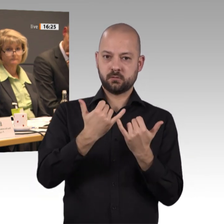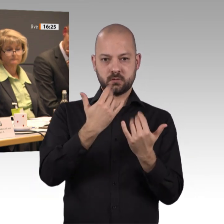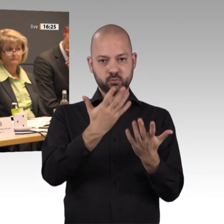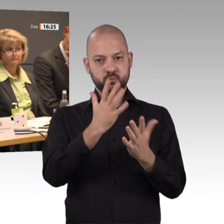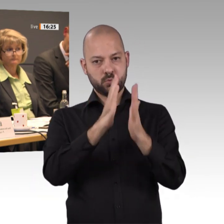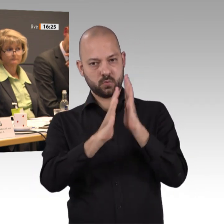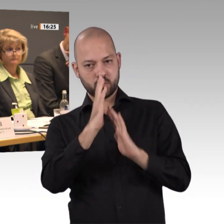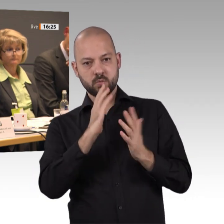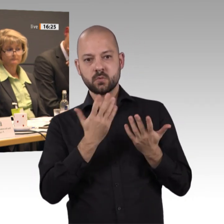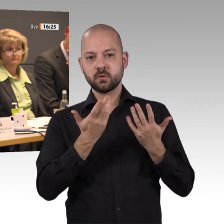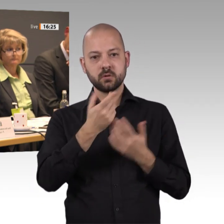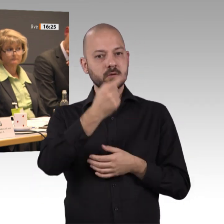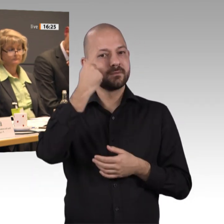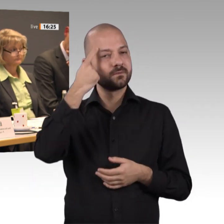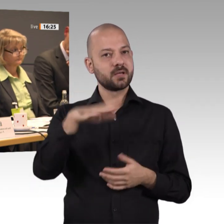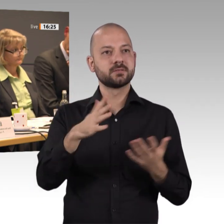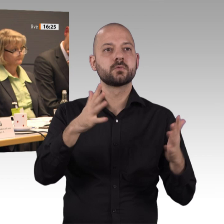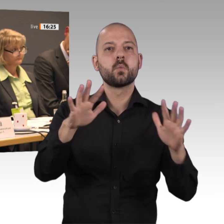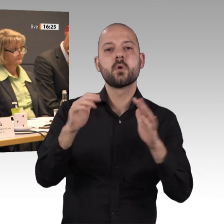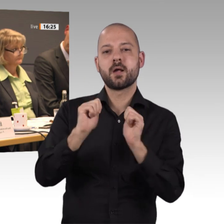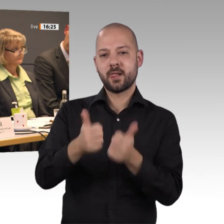Leistungen aufzuklären. Wir haben da sehr viel